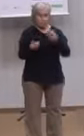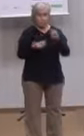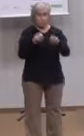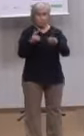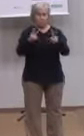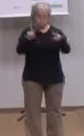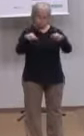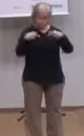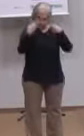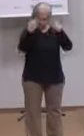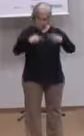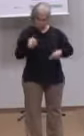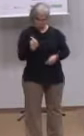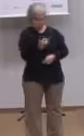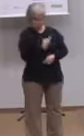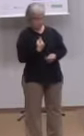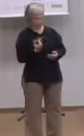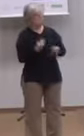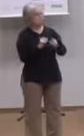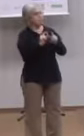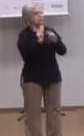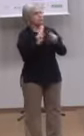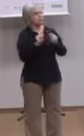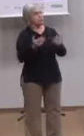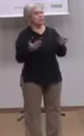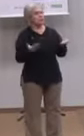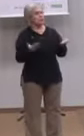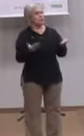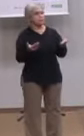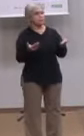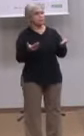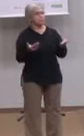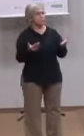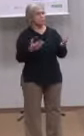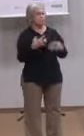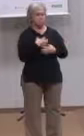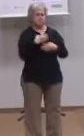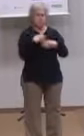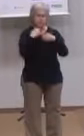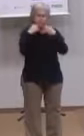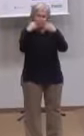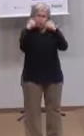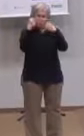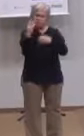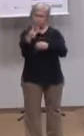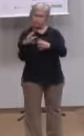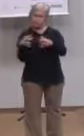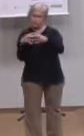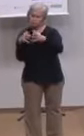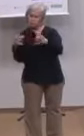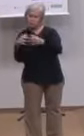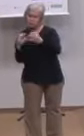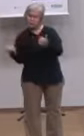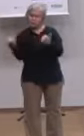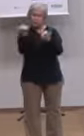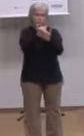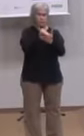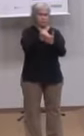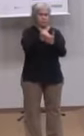para a gente? O que vão fazer? É vergonhoso o terceiro setor tomando o lugar do